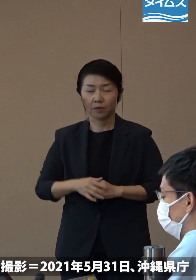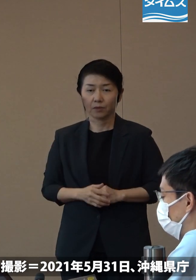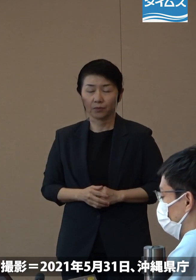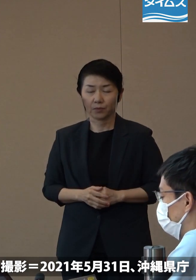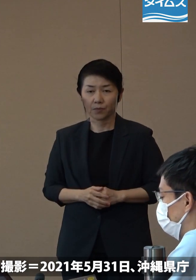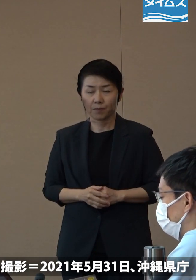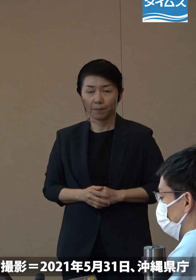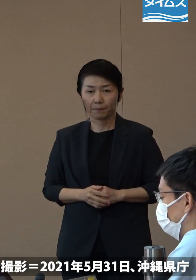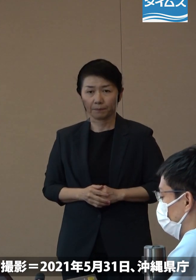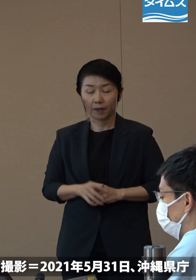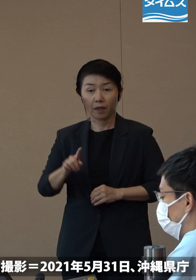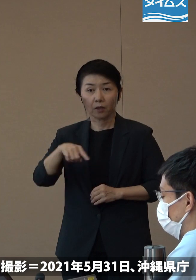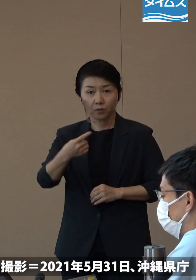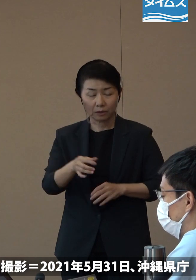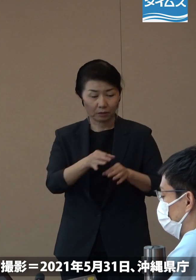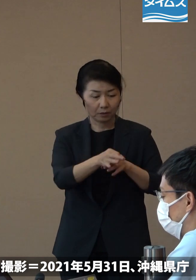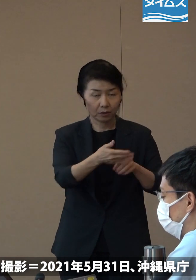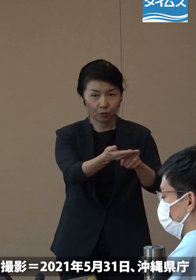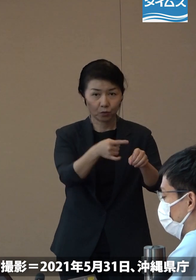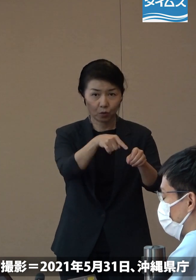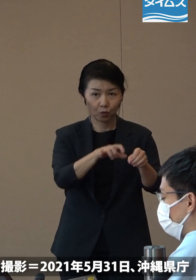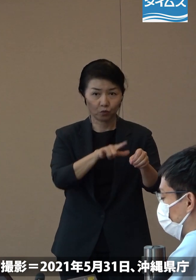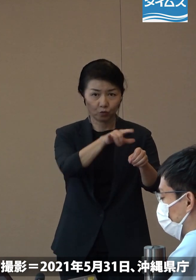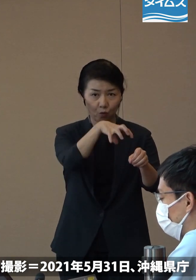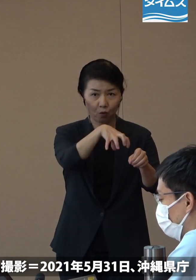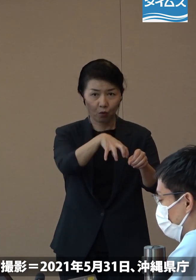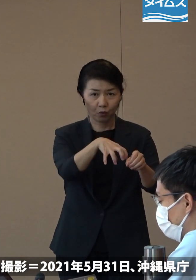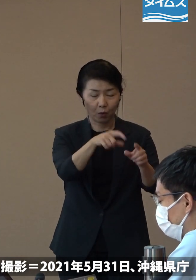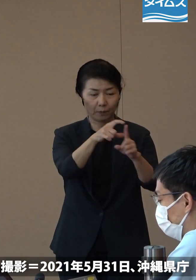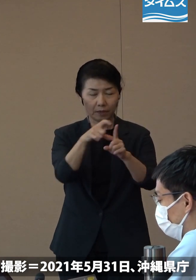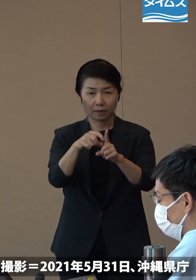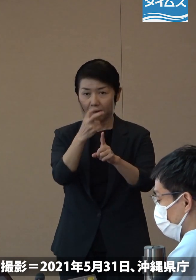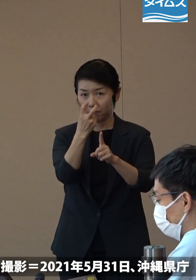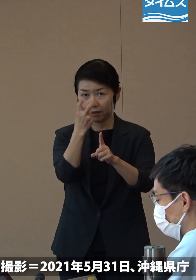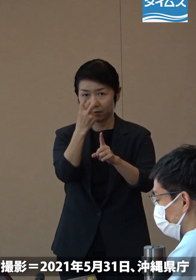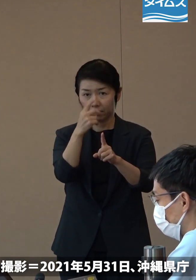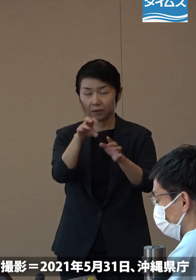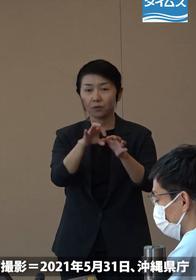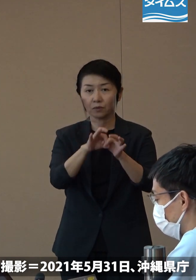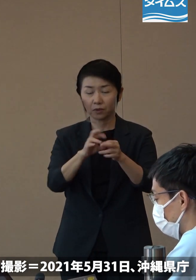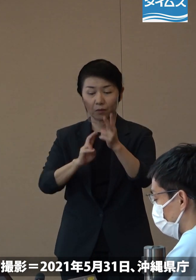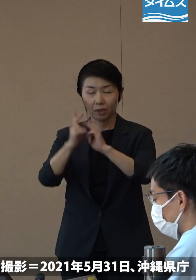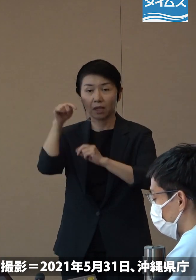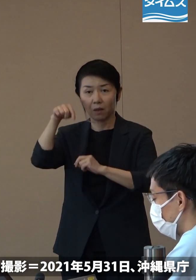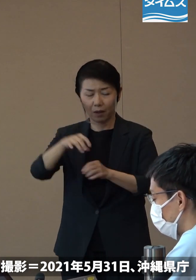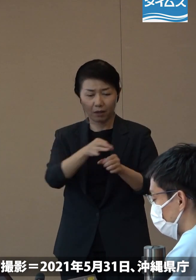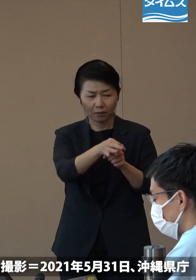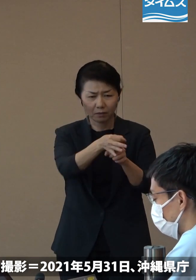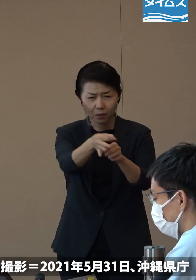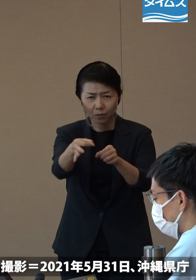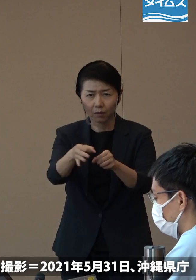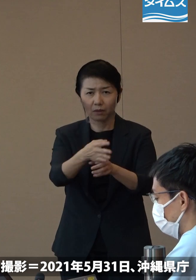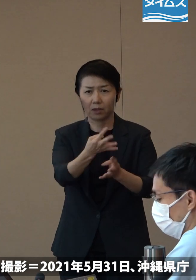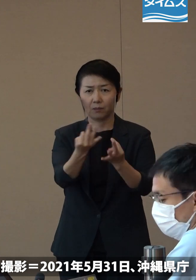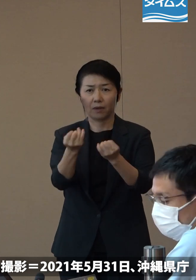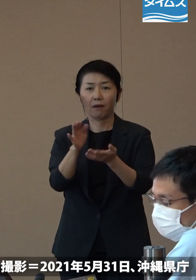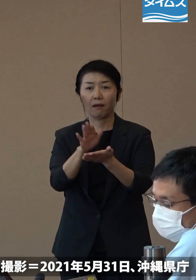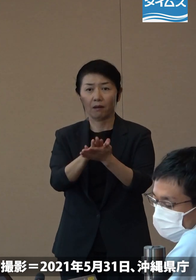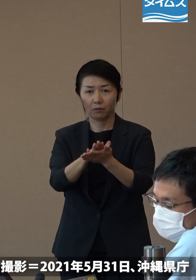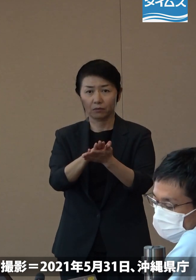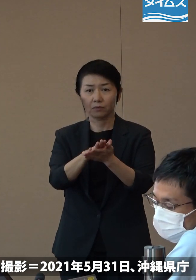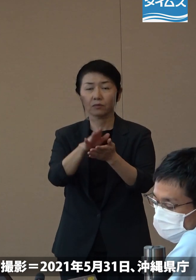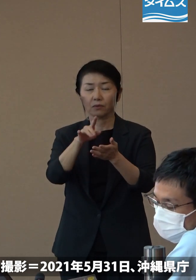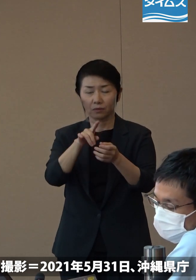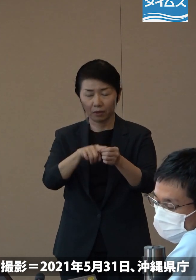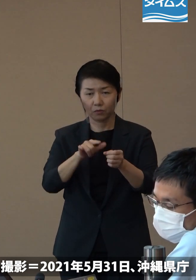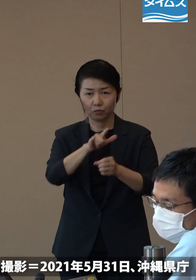。次に離島空港における PCR 検査についてです。沖縄県は島嶼県であるため、空港、港